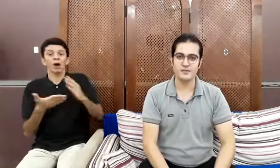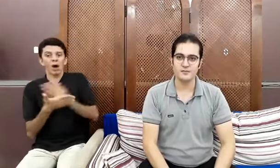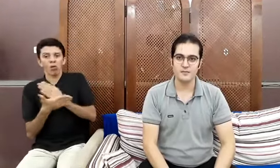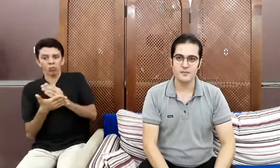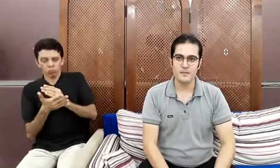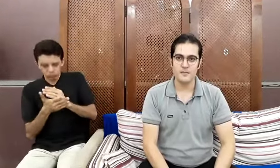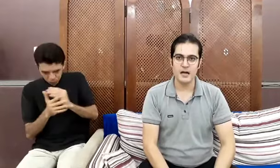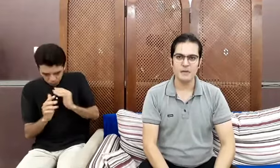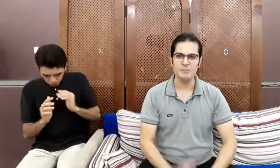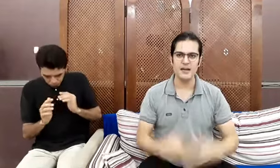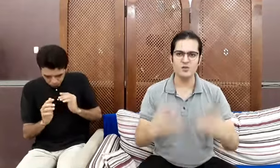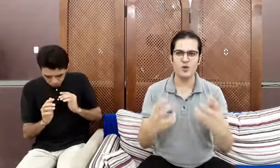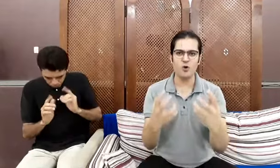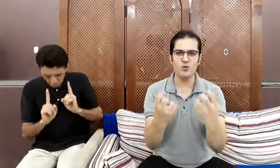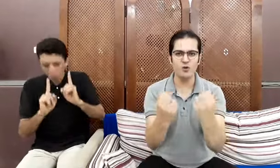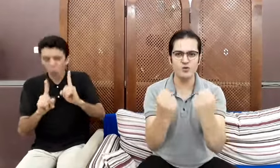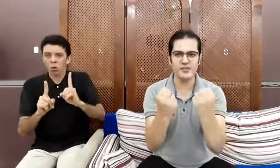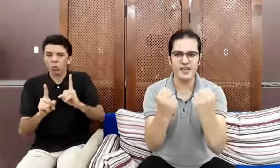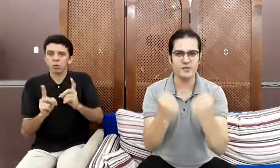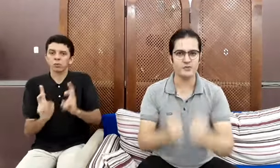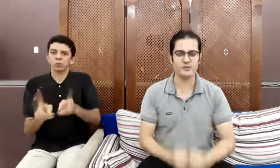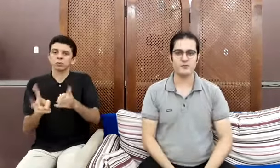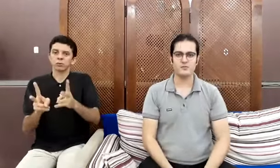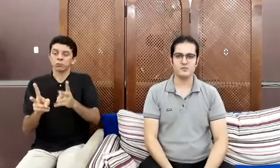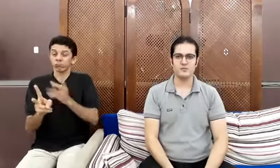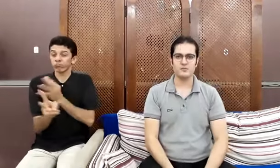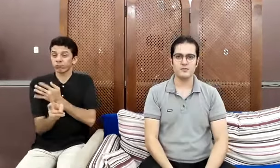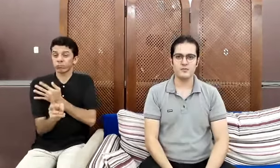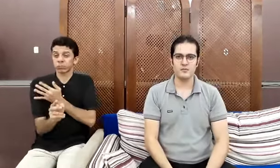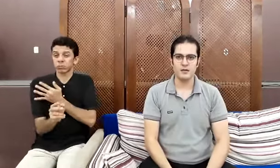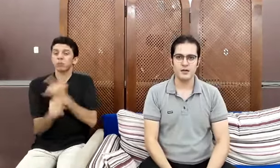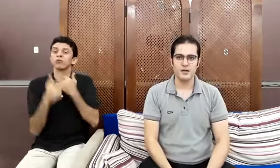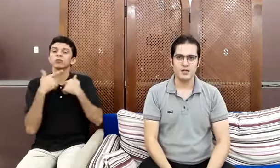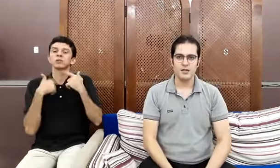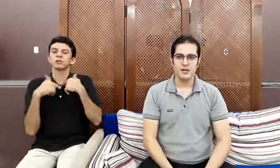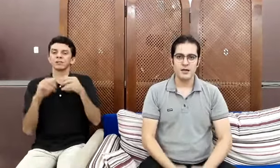certeza. Amando a comunhão dos santos,